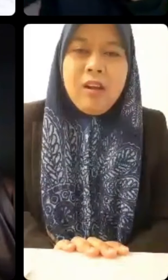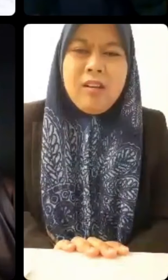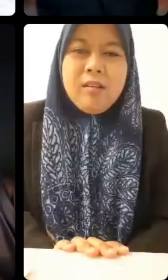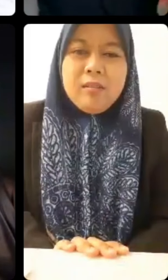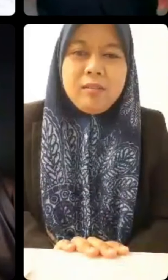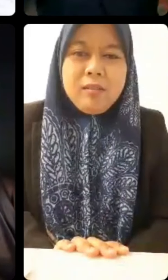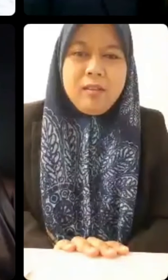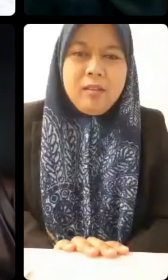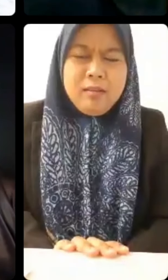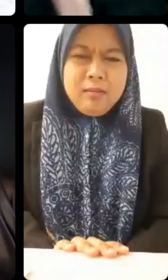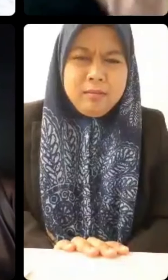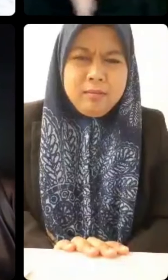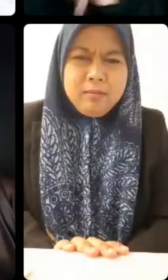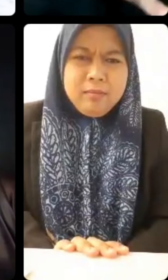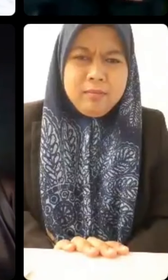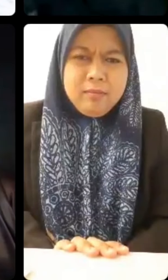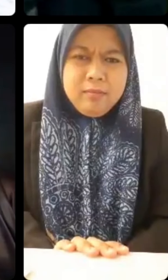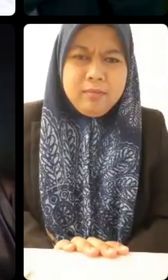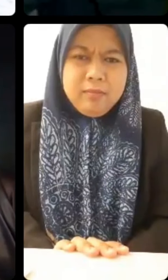So,